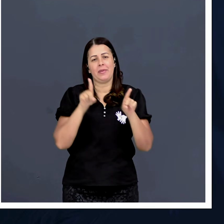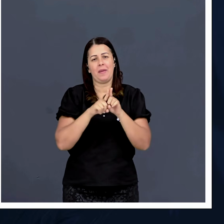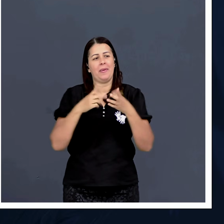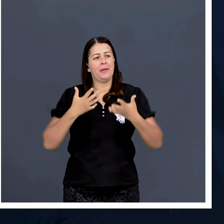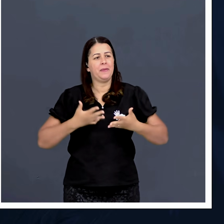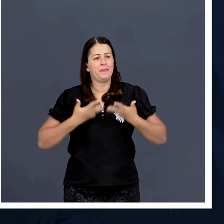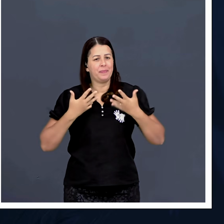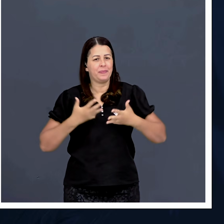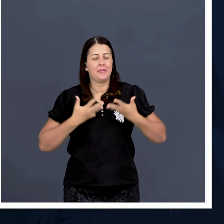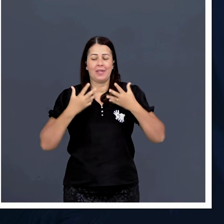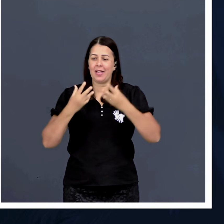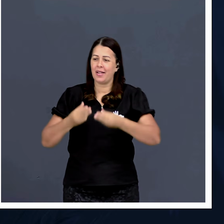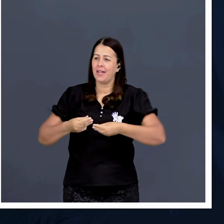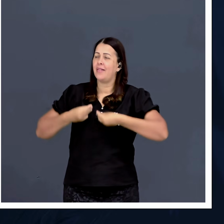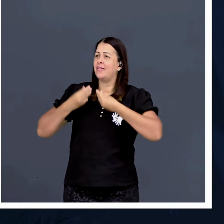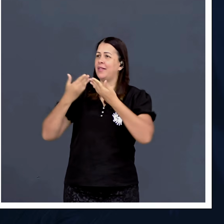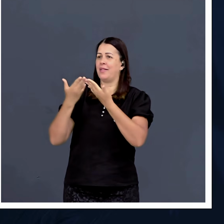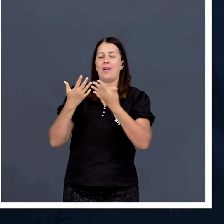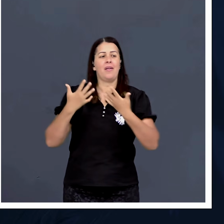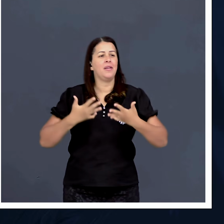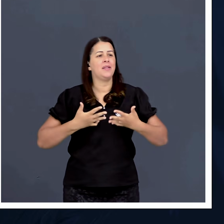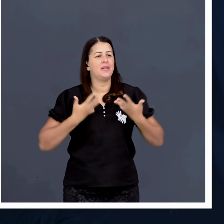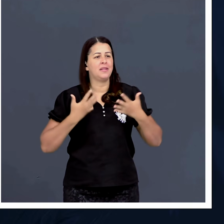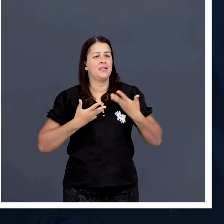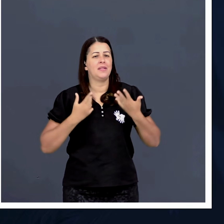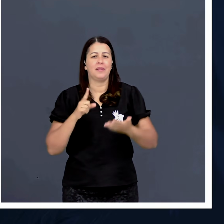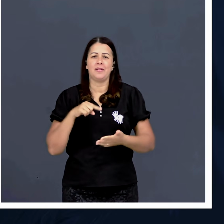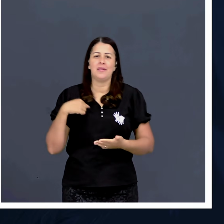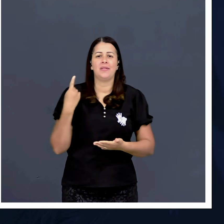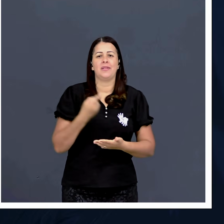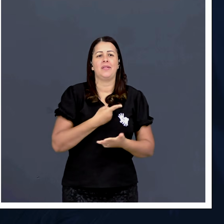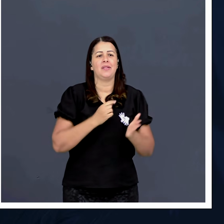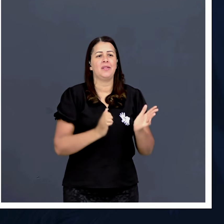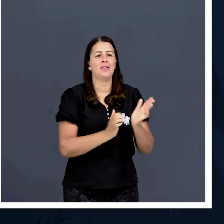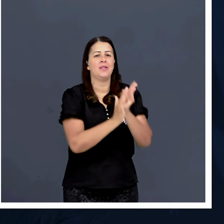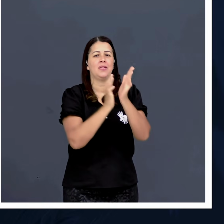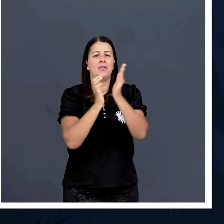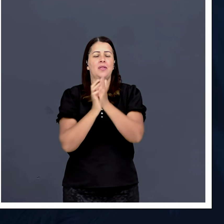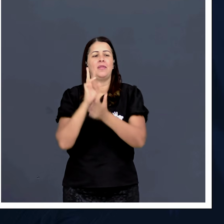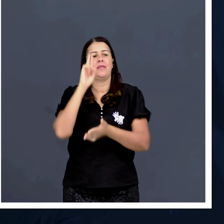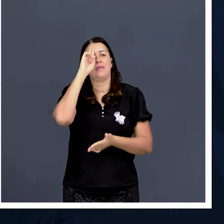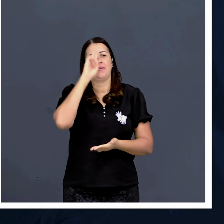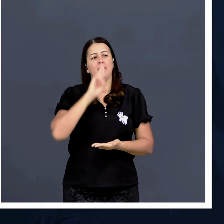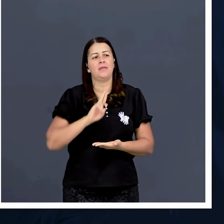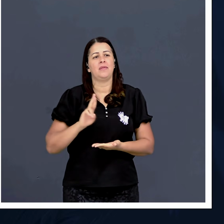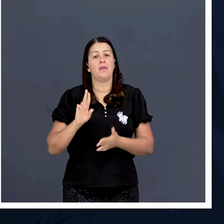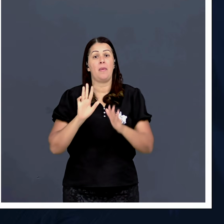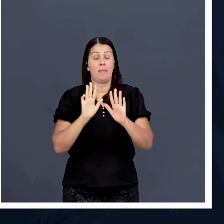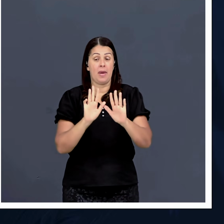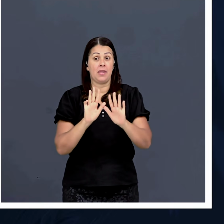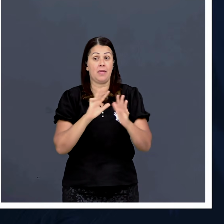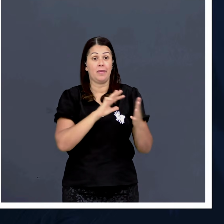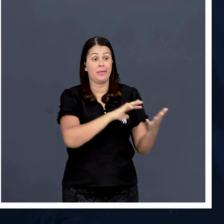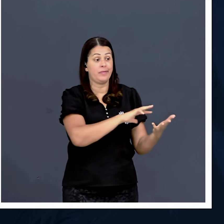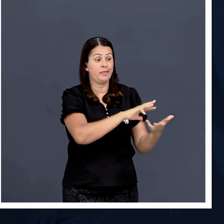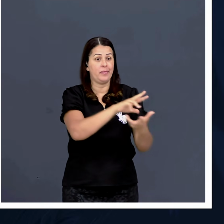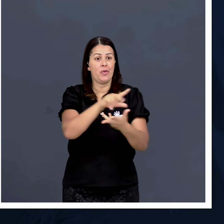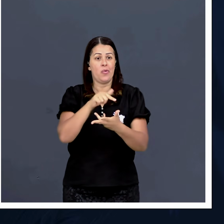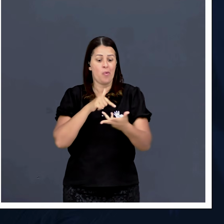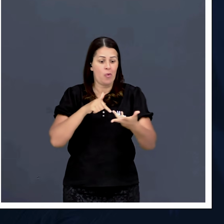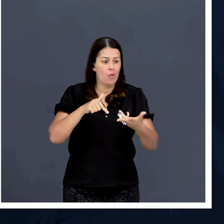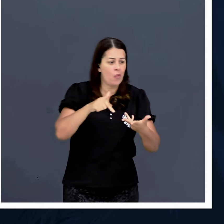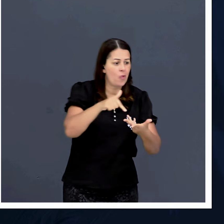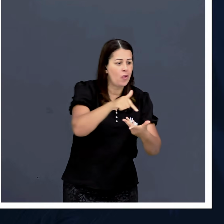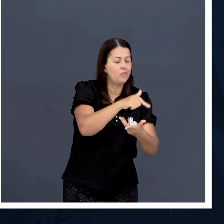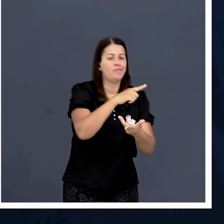alegria que nós ofertamos, com alegria que nós louvamos ao Senhor. Mas em meio ao mundo em que